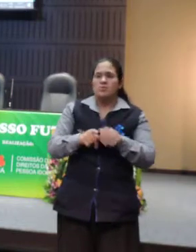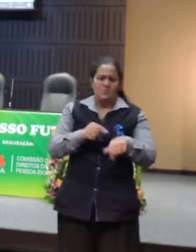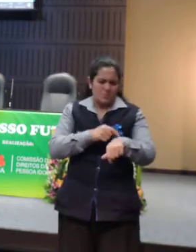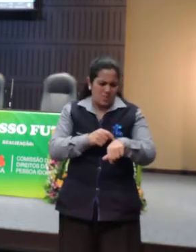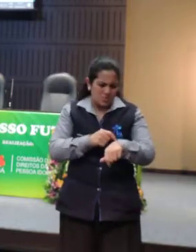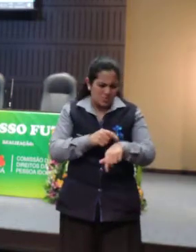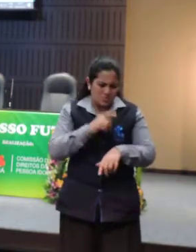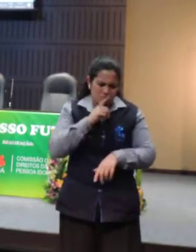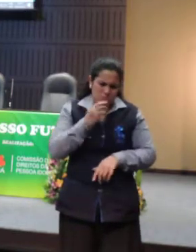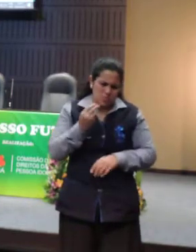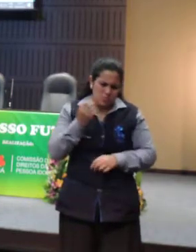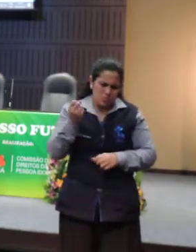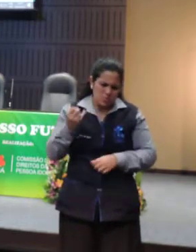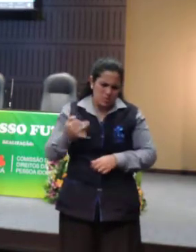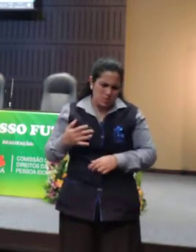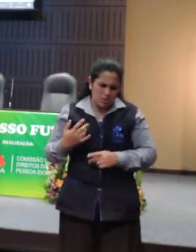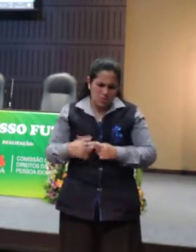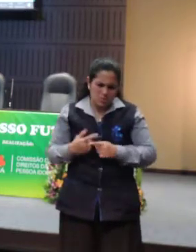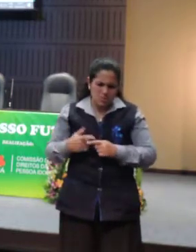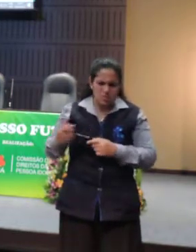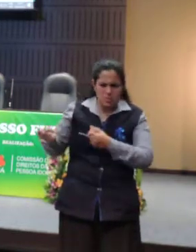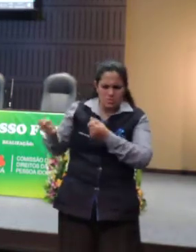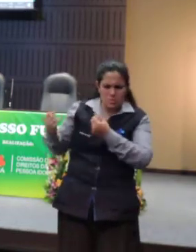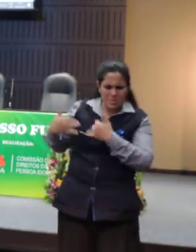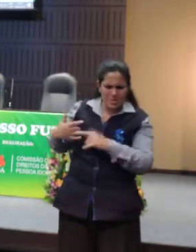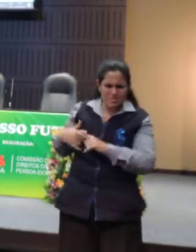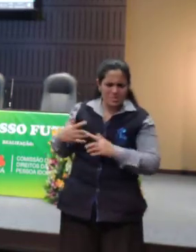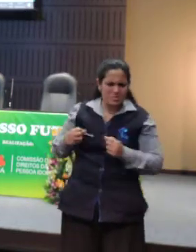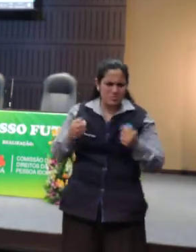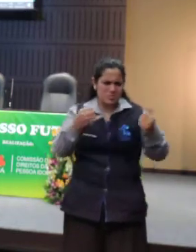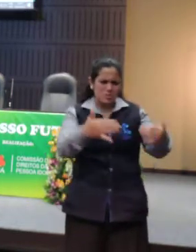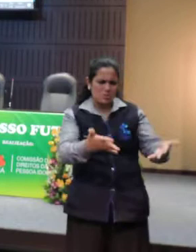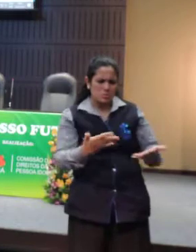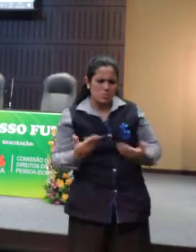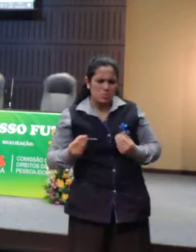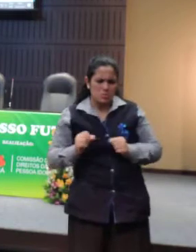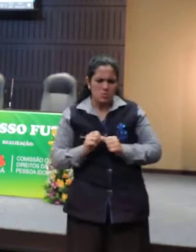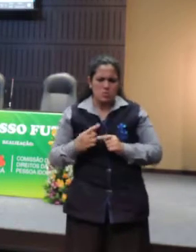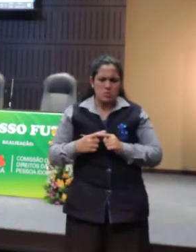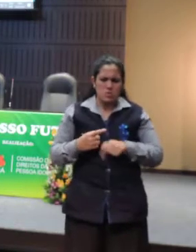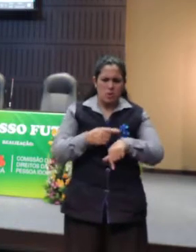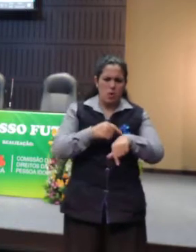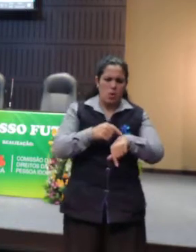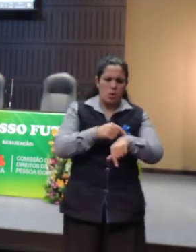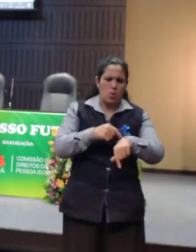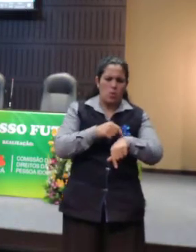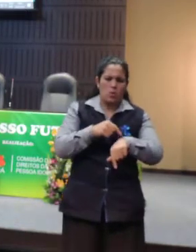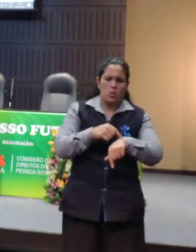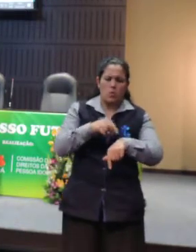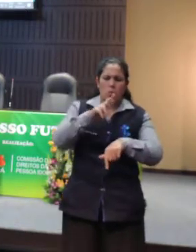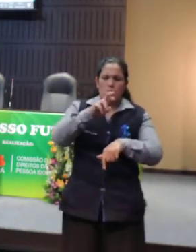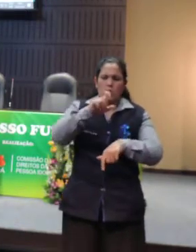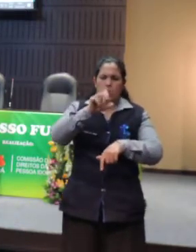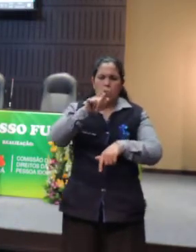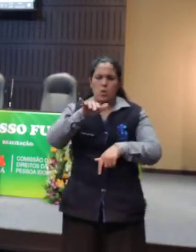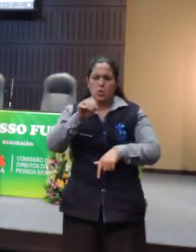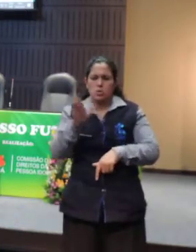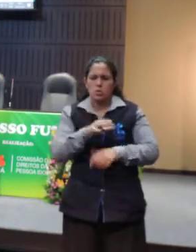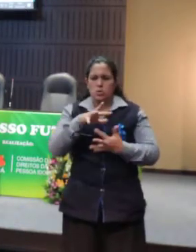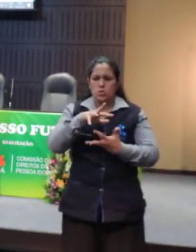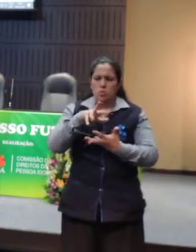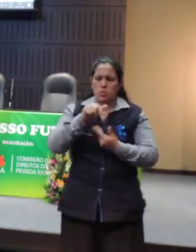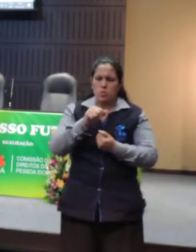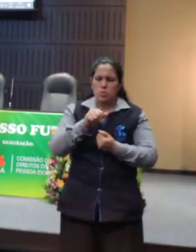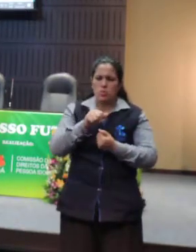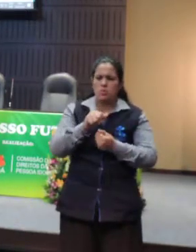direito, eu escutei, vi, o rapaz me comprovou que o relógio planetário já mudou, nós vivemos hoje 18